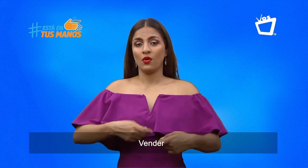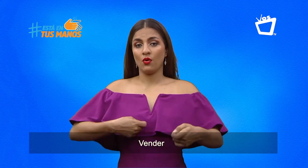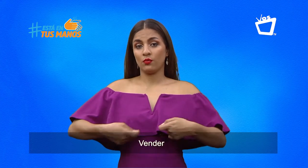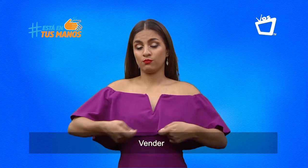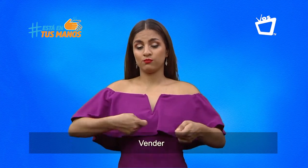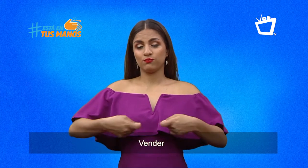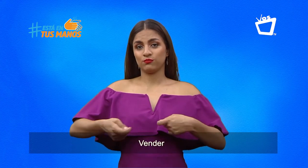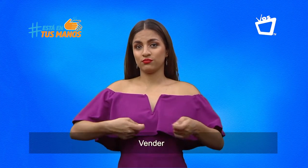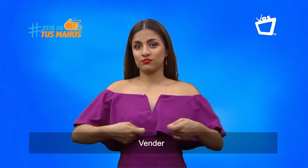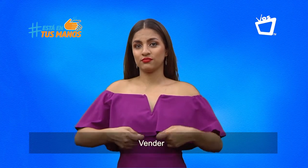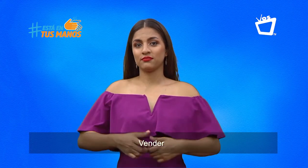bender